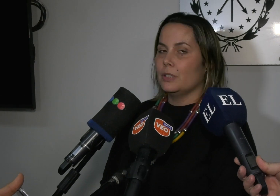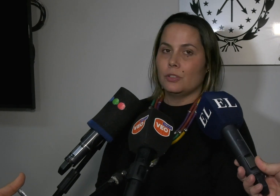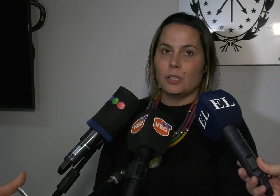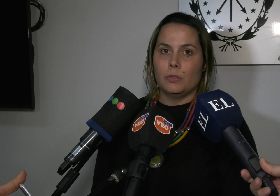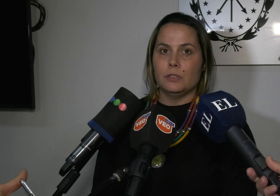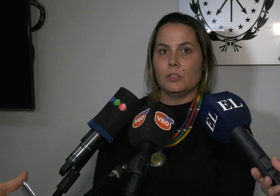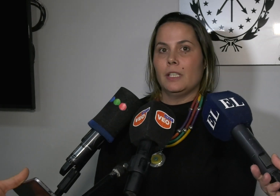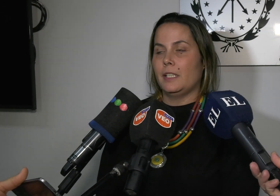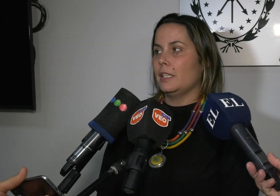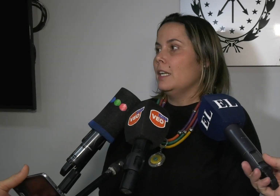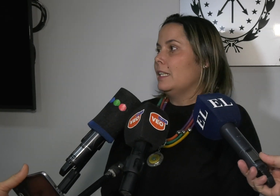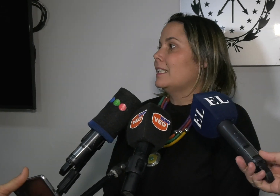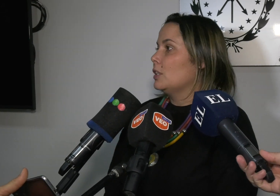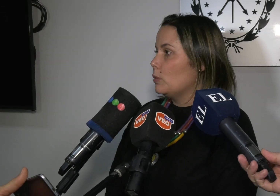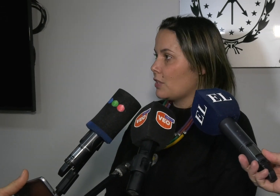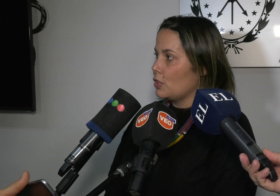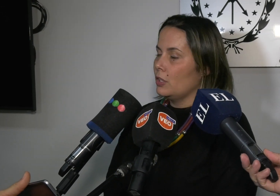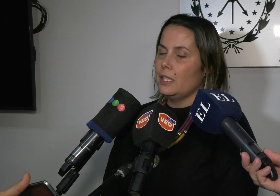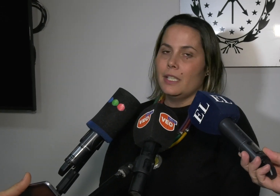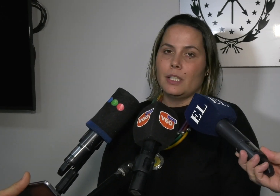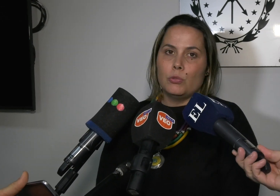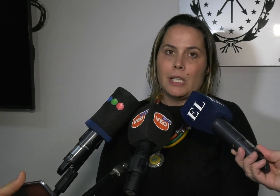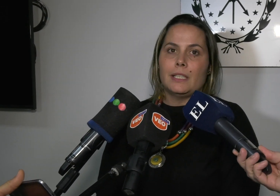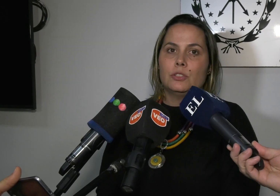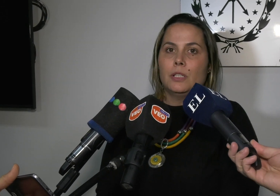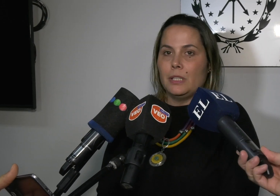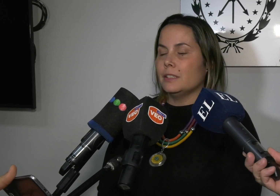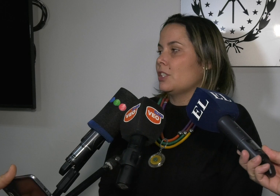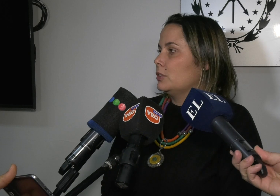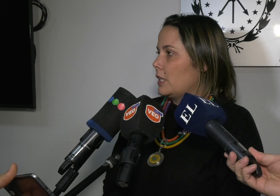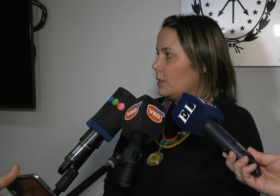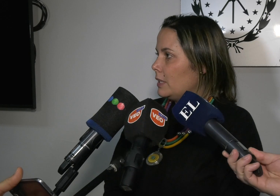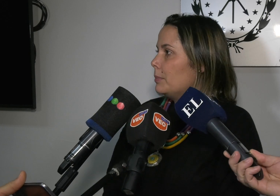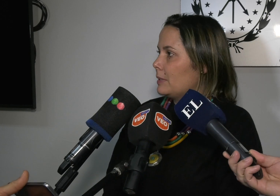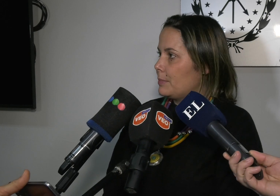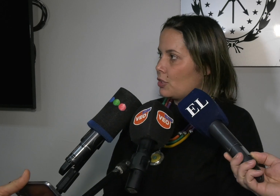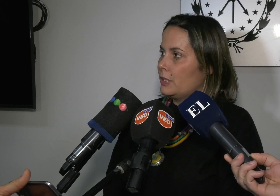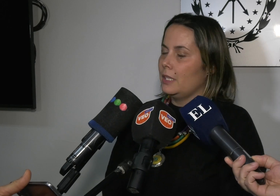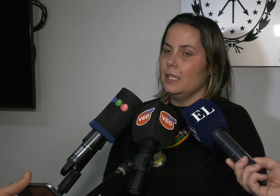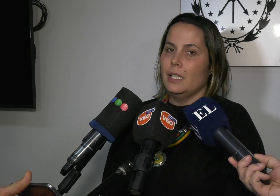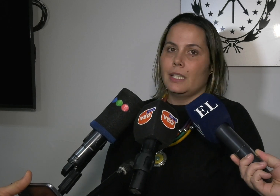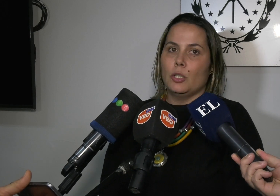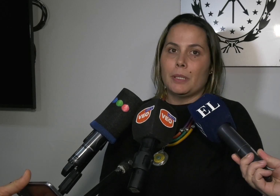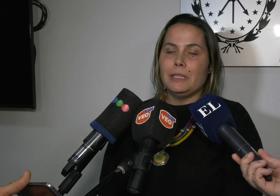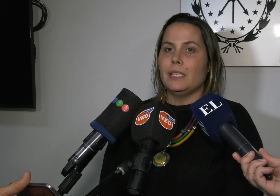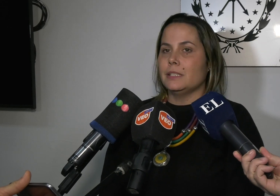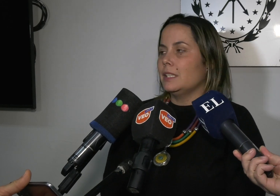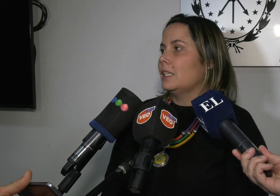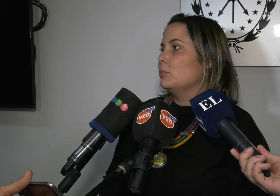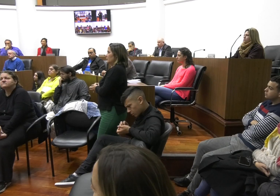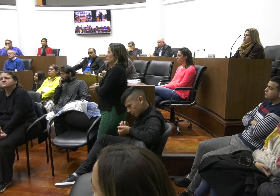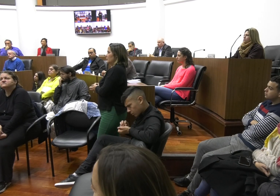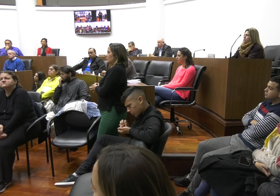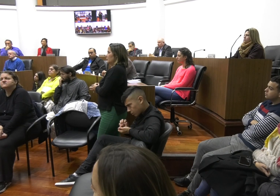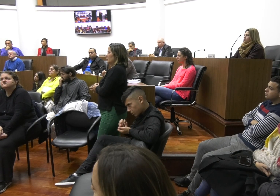el objetivo de estos encuentros es generar la articulación, escuchar relatos de vida, trayectorias de vida en primera persona, que nos permitan entender